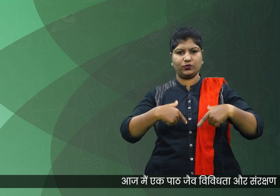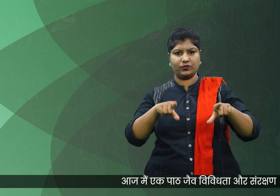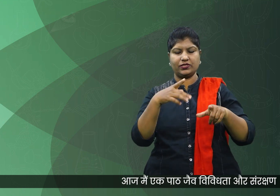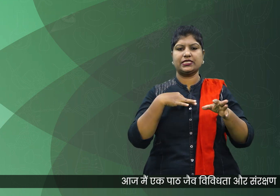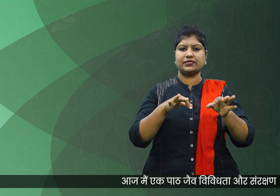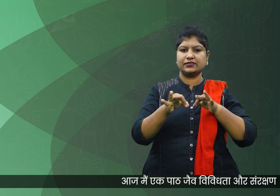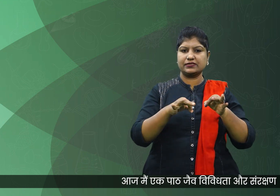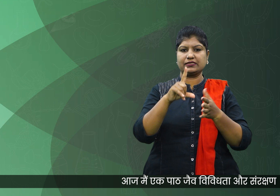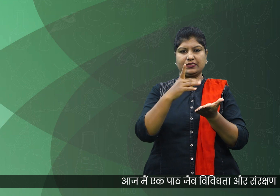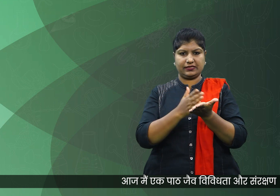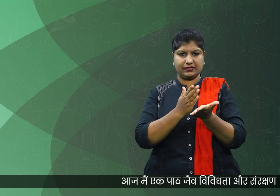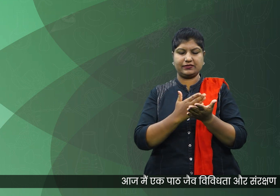विवित्ता और सनरक्षन।